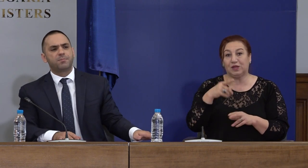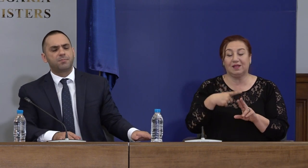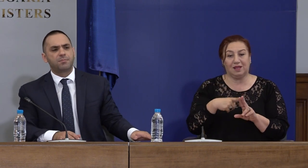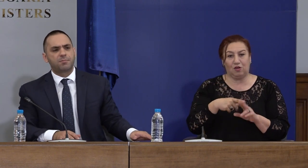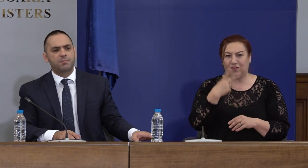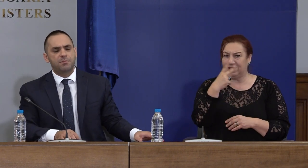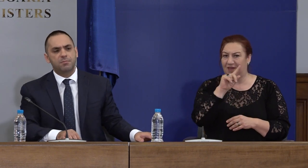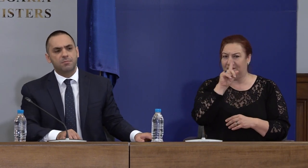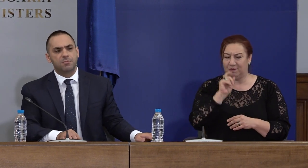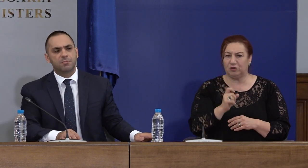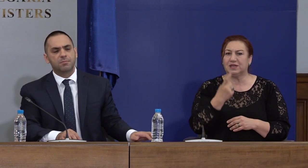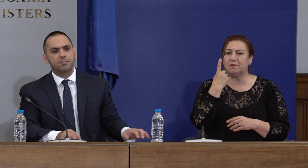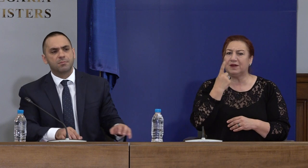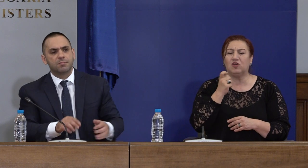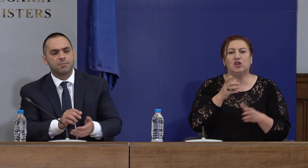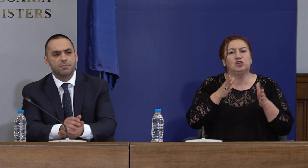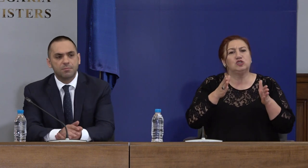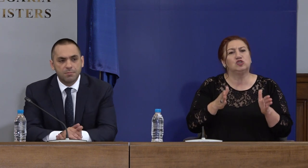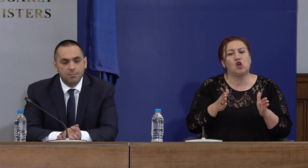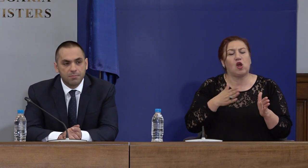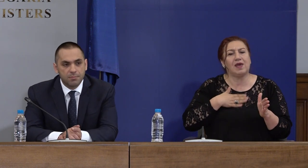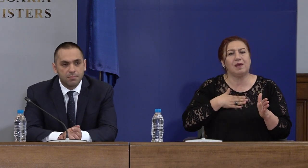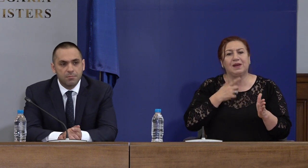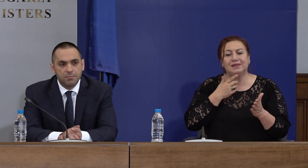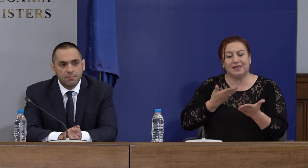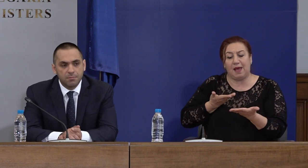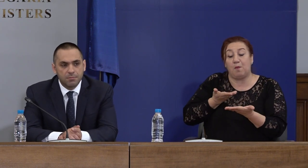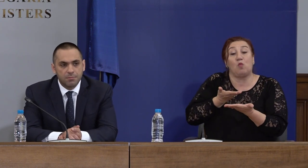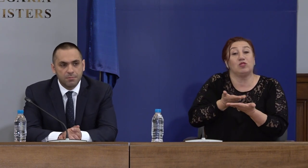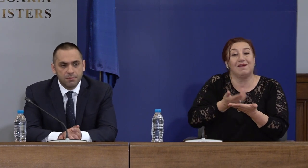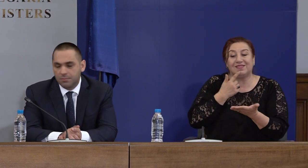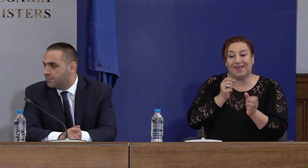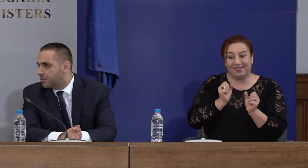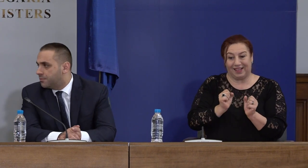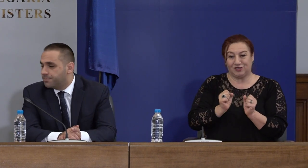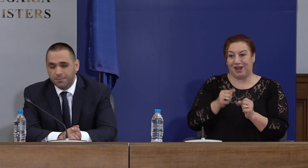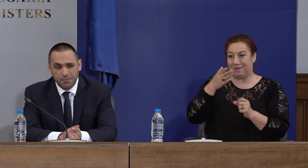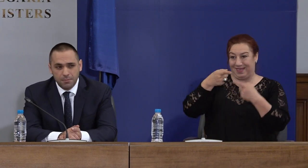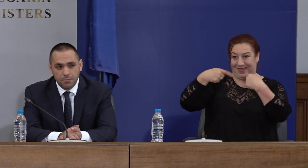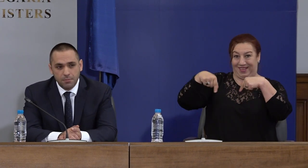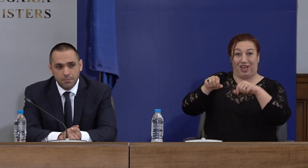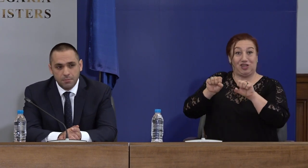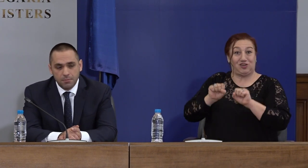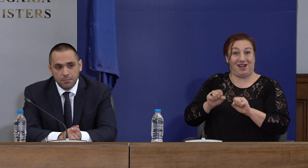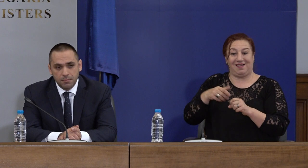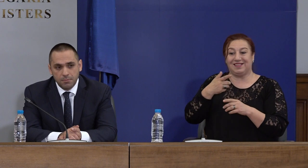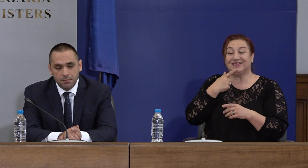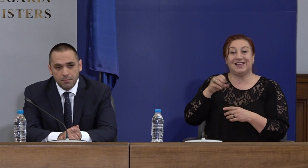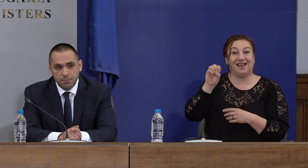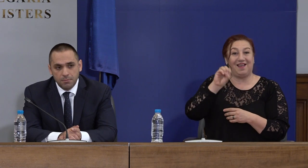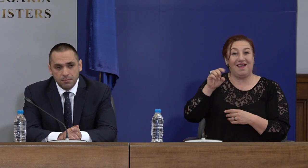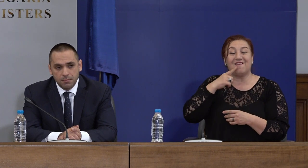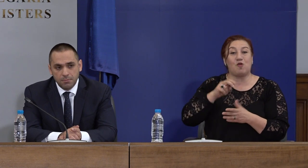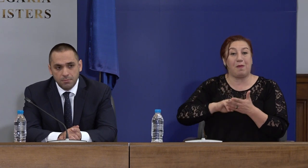какви срокове ще се подадат документите за чакалнята на Еврозоната и Банковия съюз? И вторият, имаше ли вариант